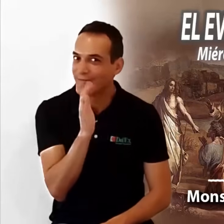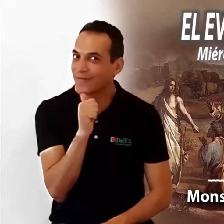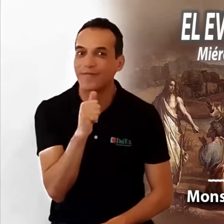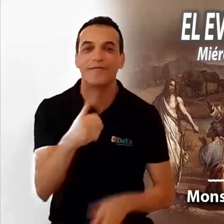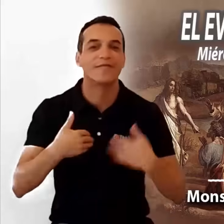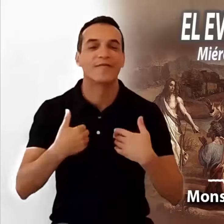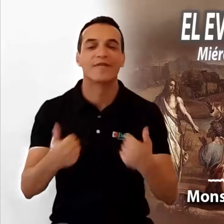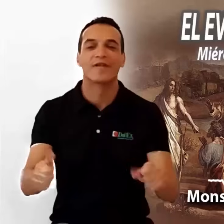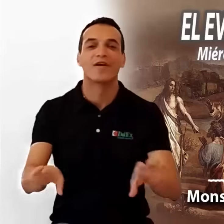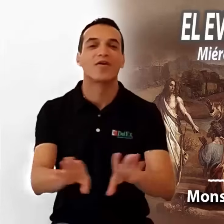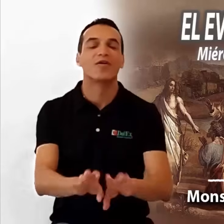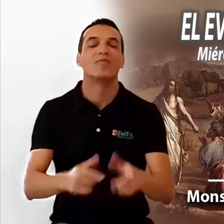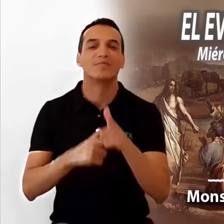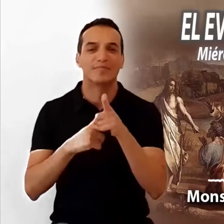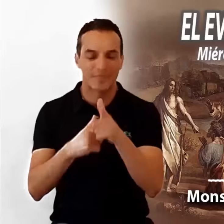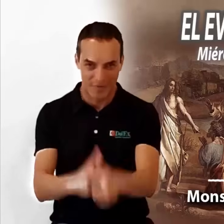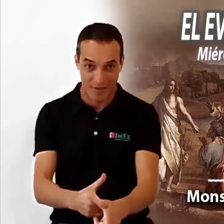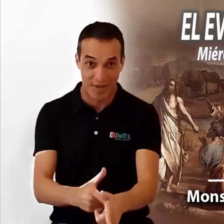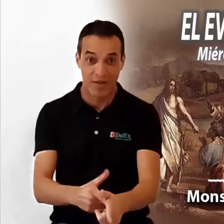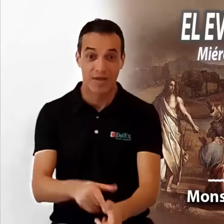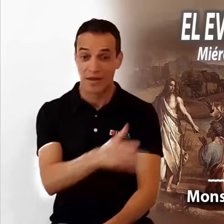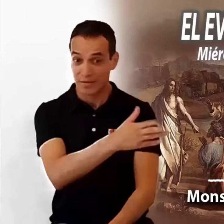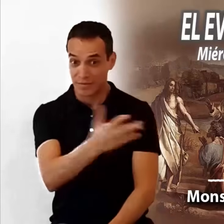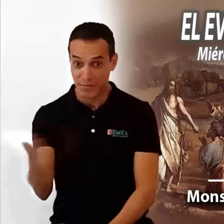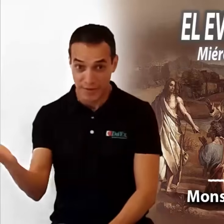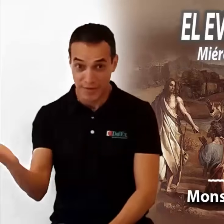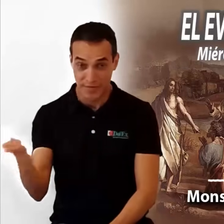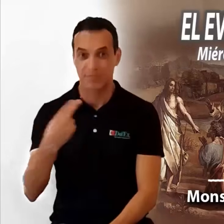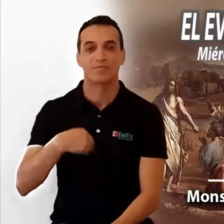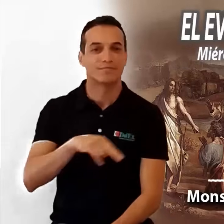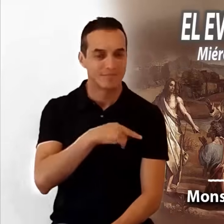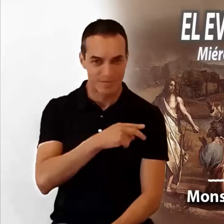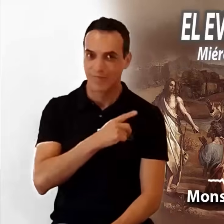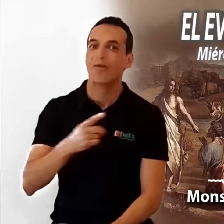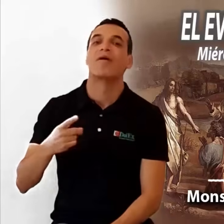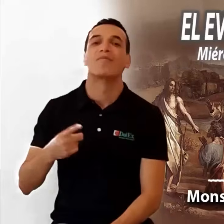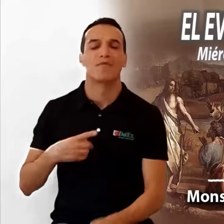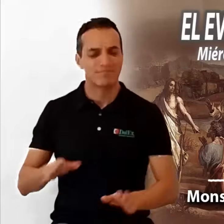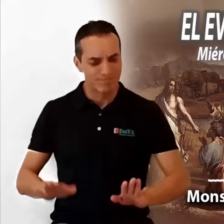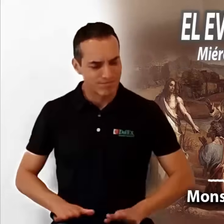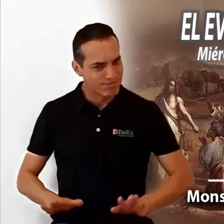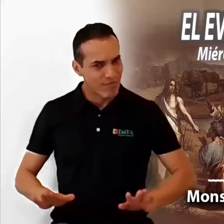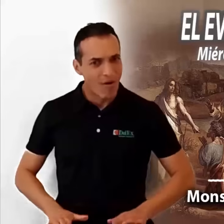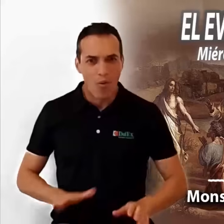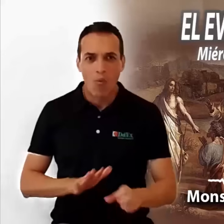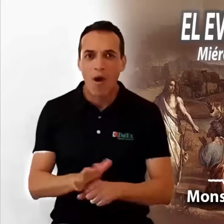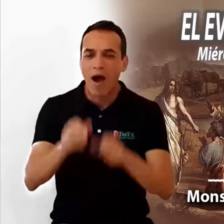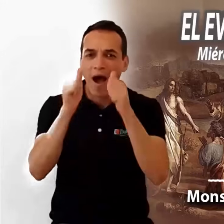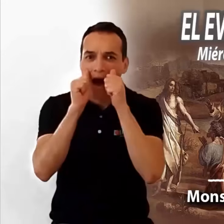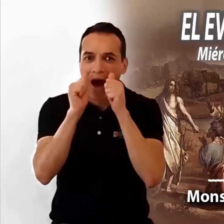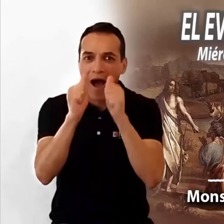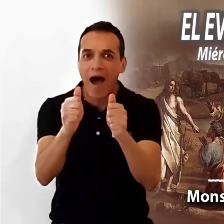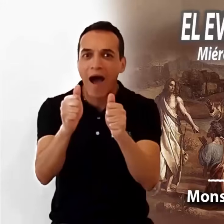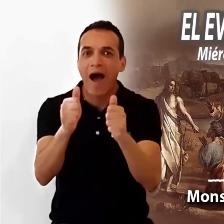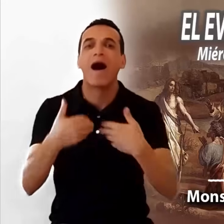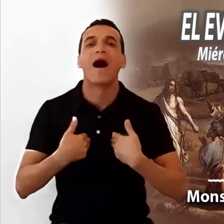conocerlo. Debemos tener una actitud siempre de escucha, de atención